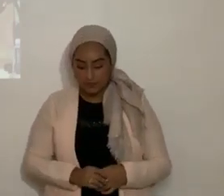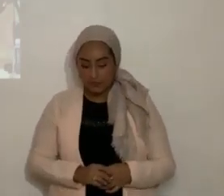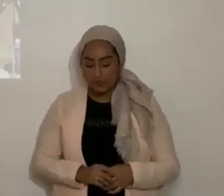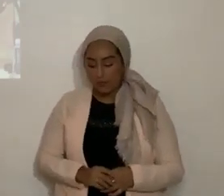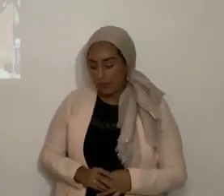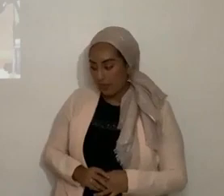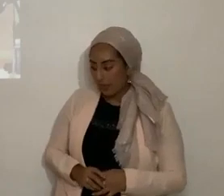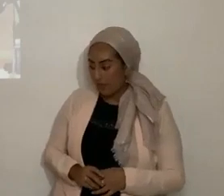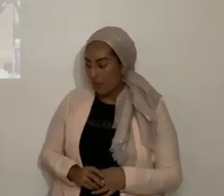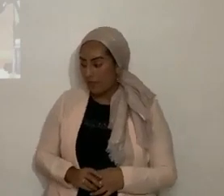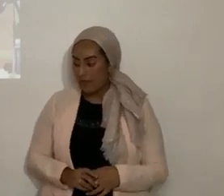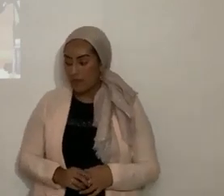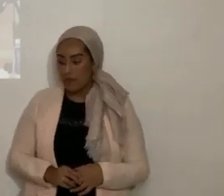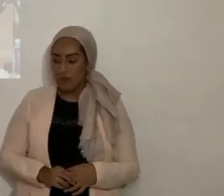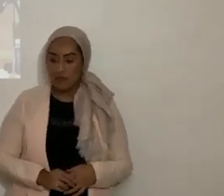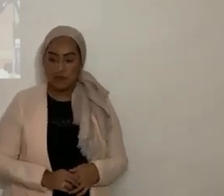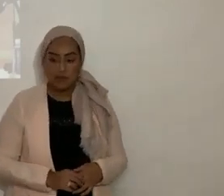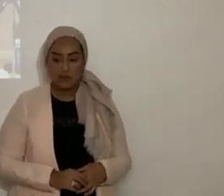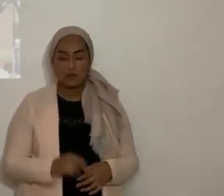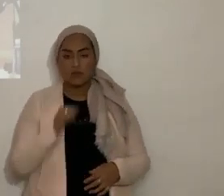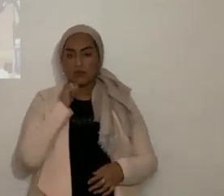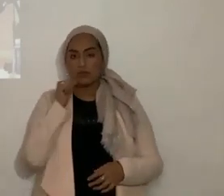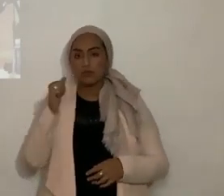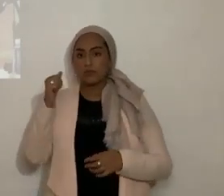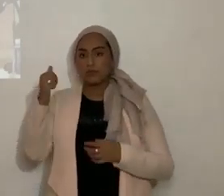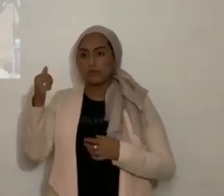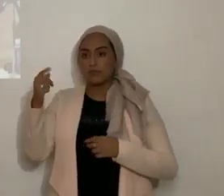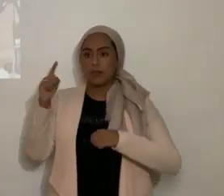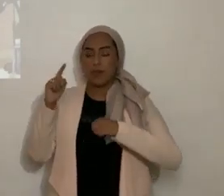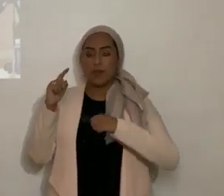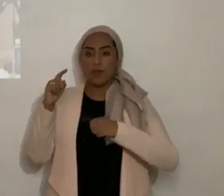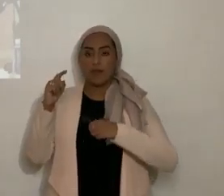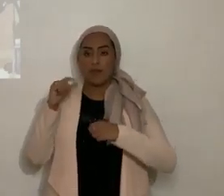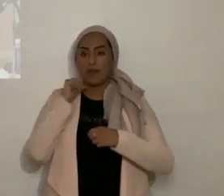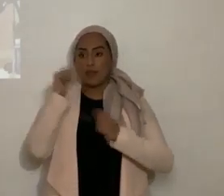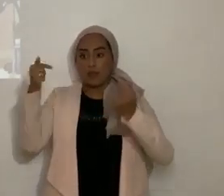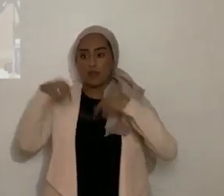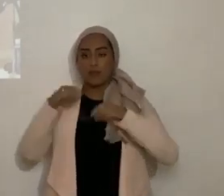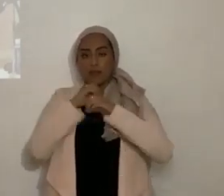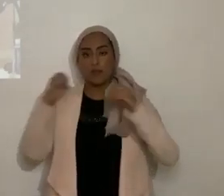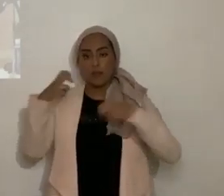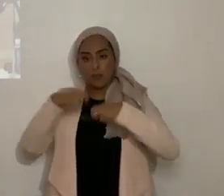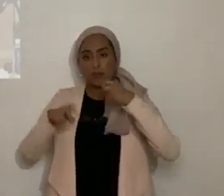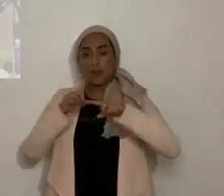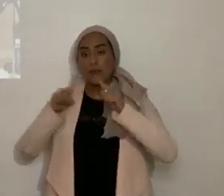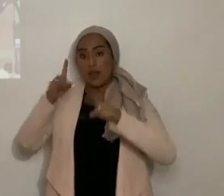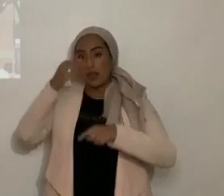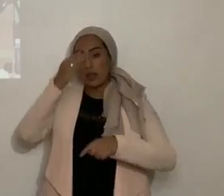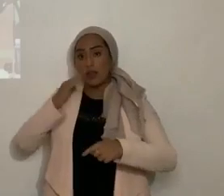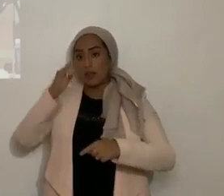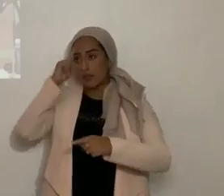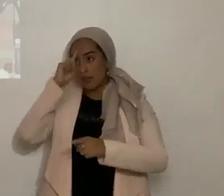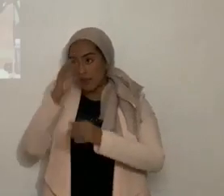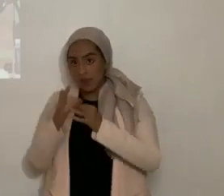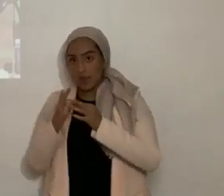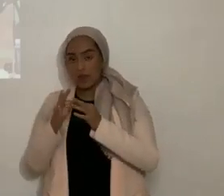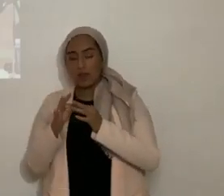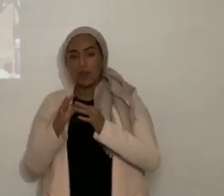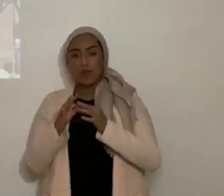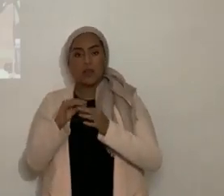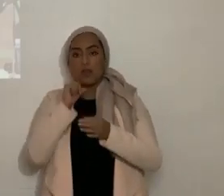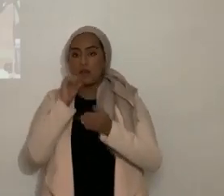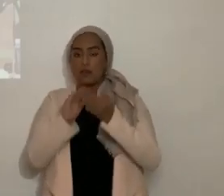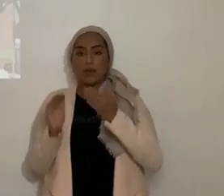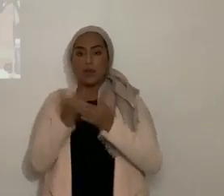Dice, no os ha sobrevenido ninguna tentación que no sea humana, pero fiel es Elohim, que no os dejará ser